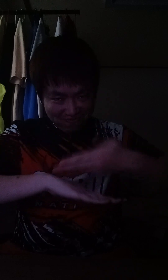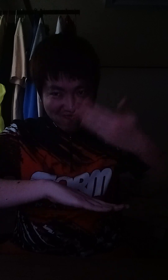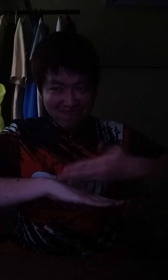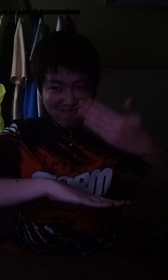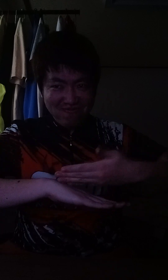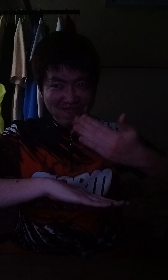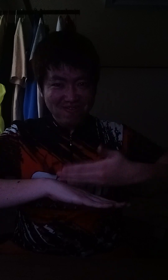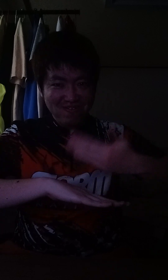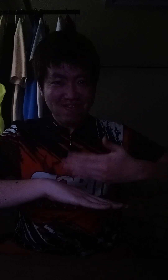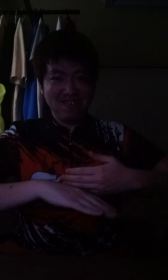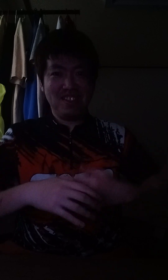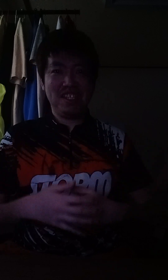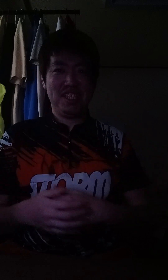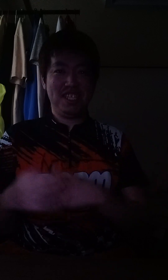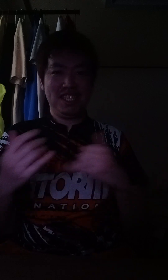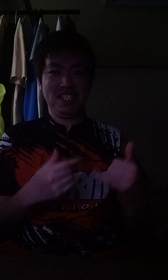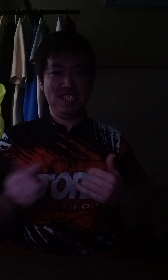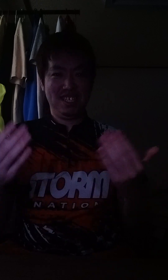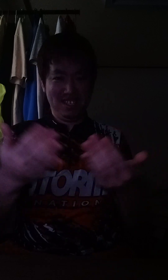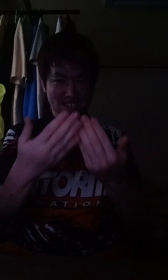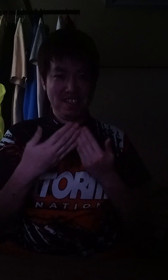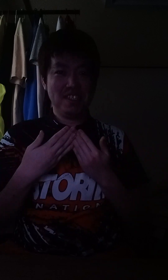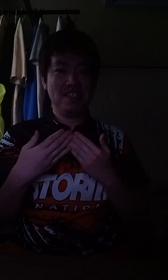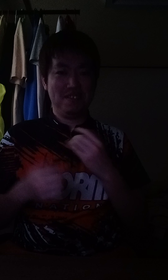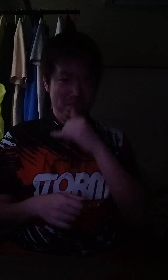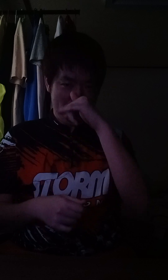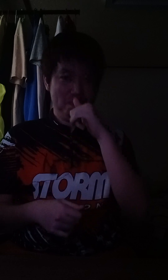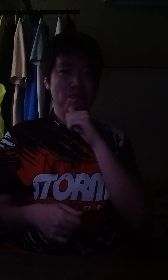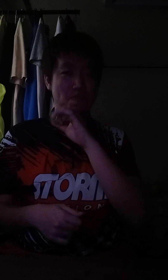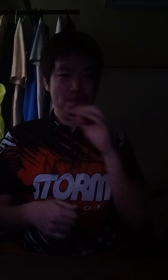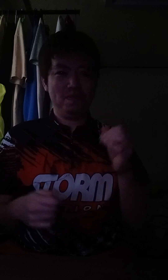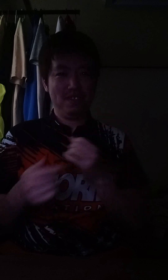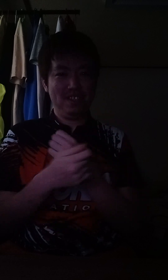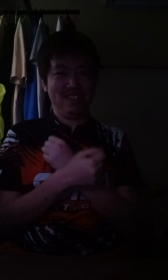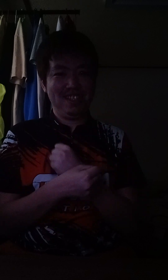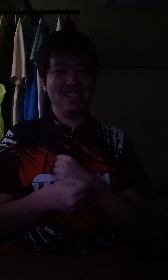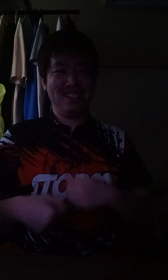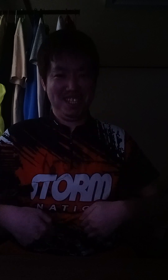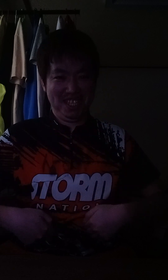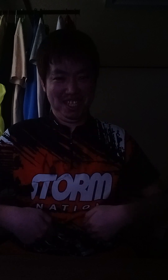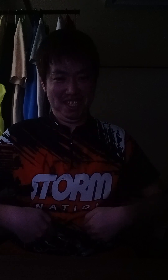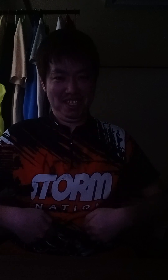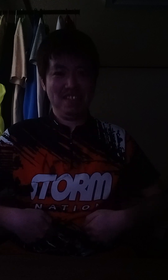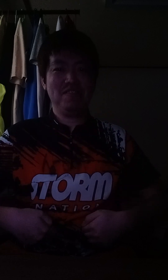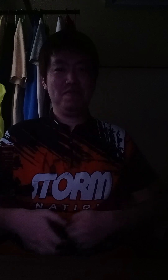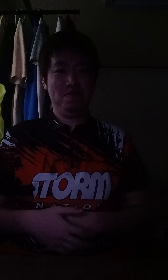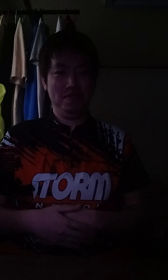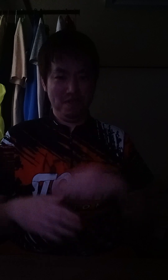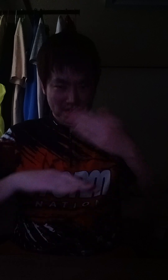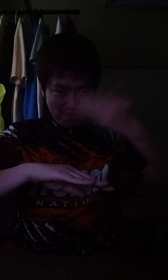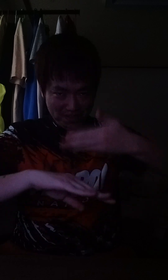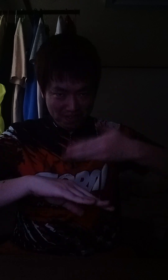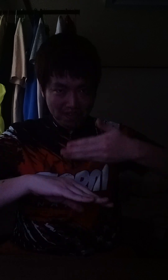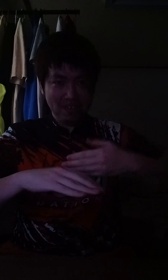감사합니다. 사랑의 편지를 아들한테 받아보네. 어휴, 감사해요.